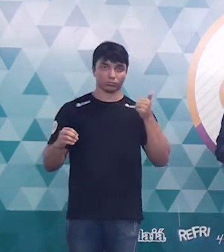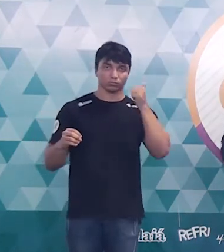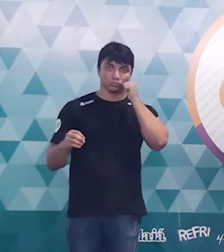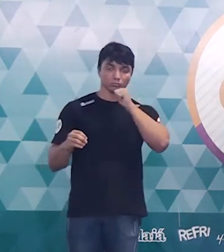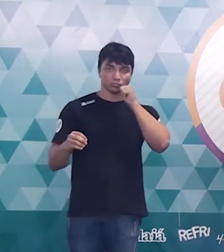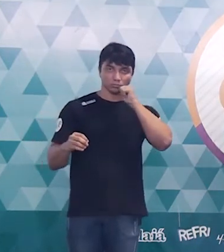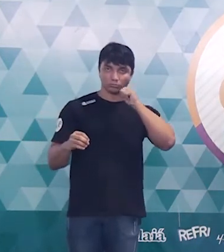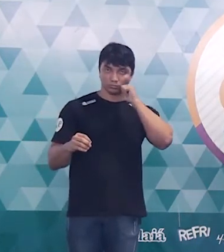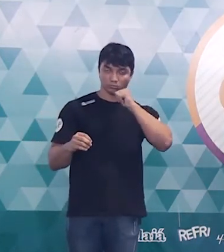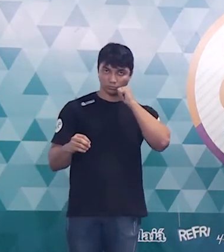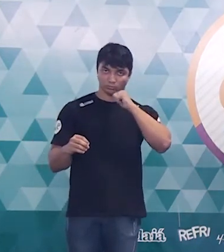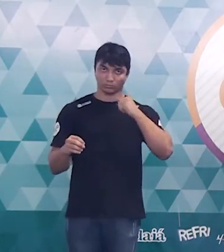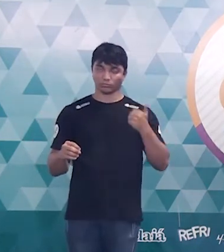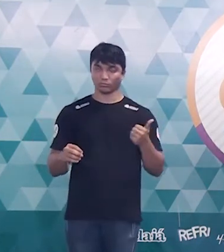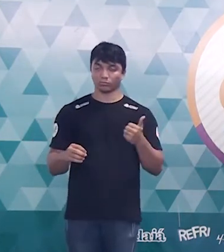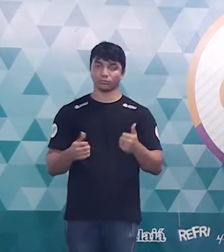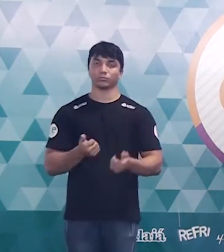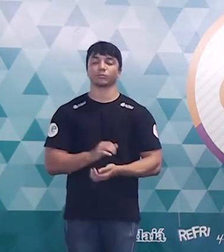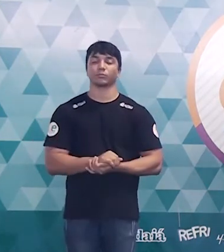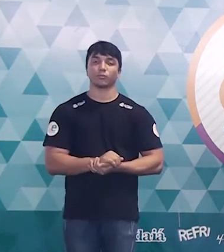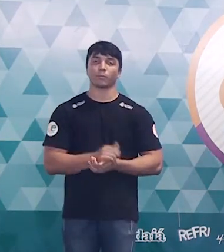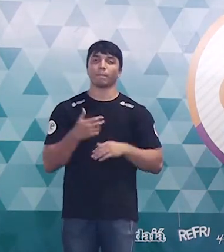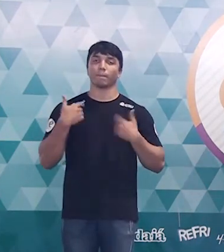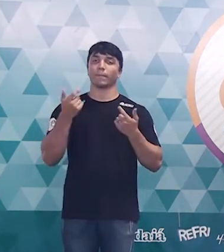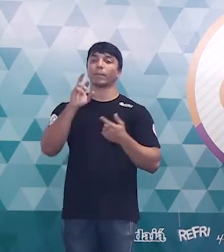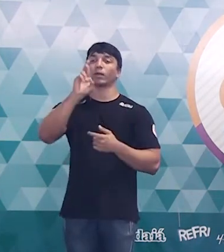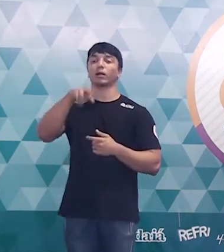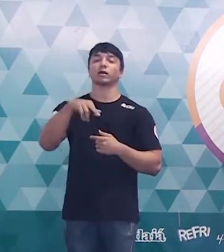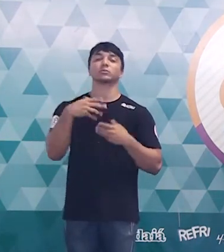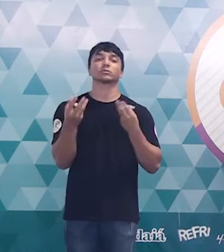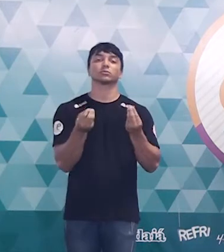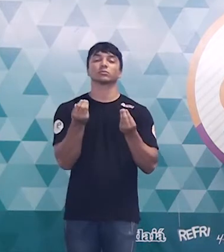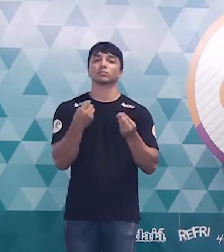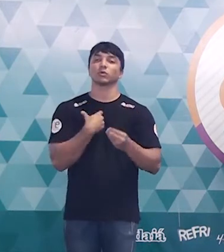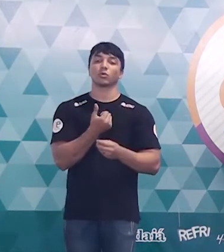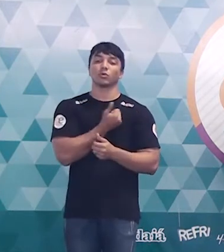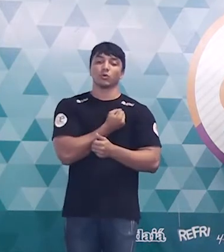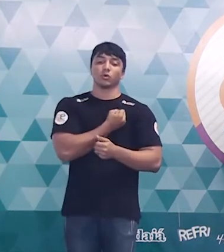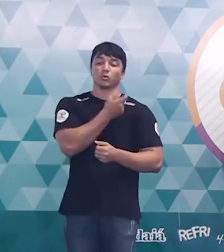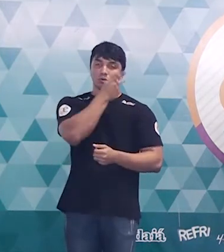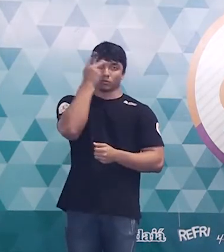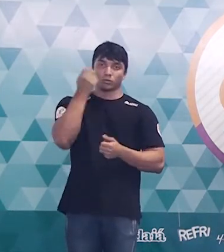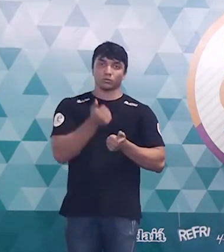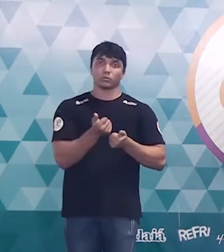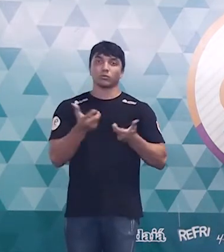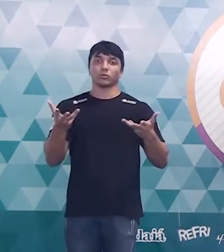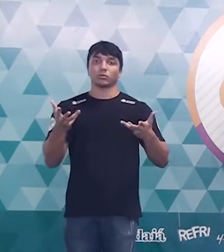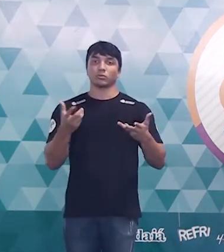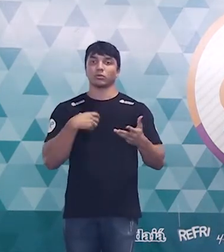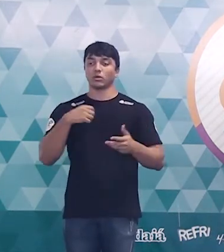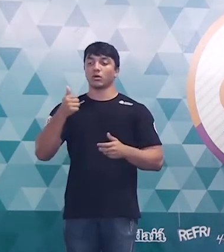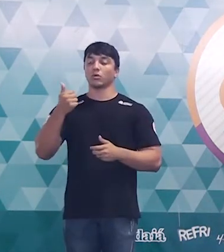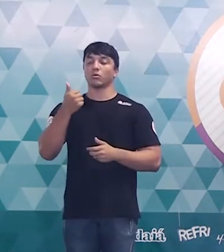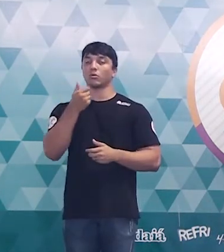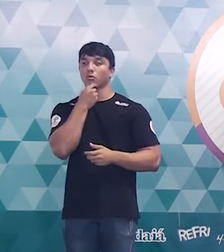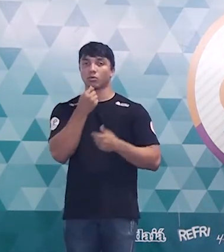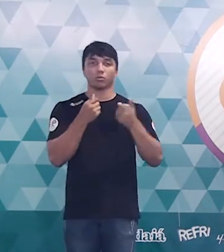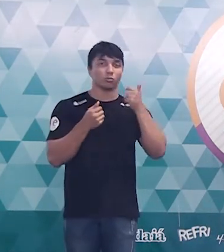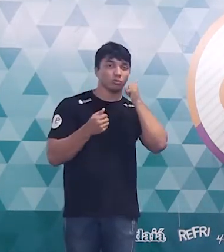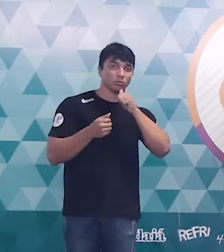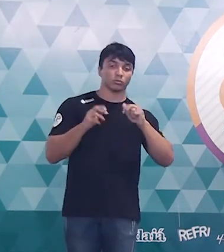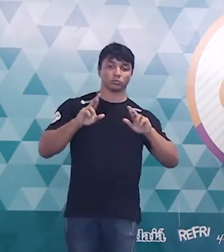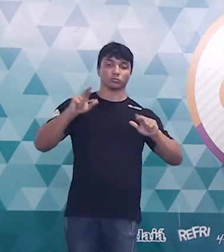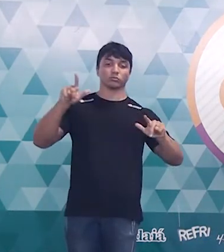do sexo feminino. Então, qual é a razão do número de alunos para o número de alunas?